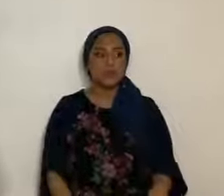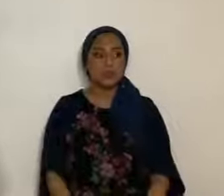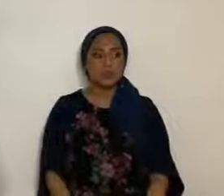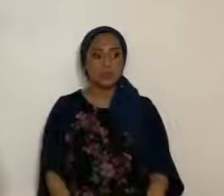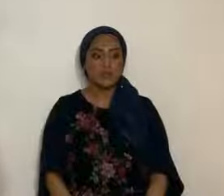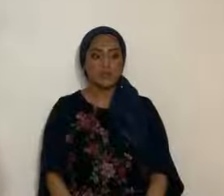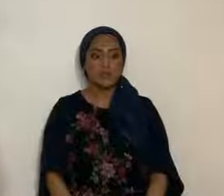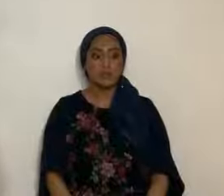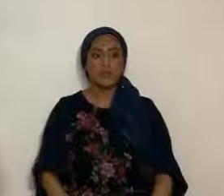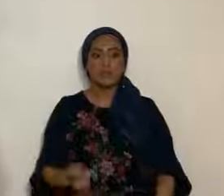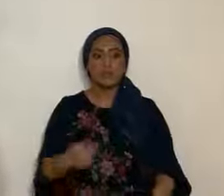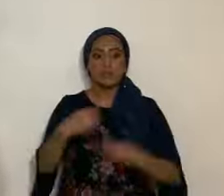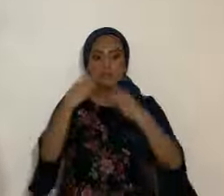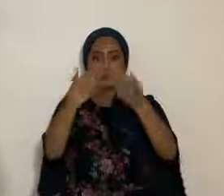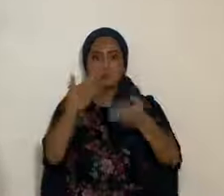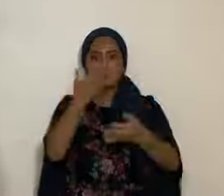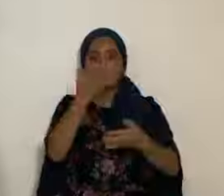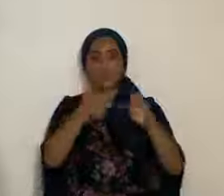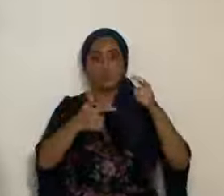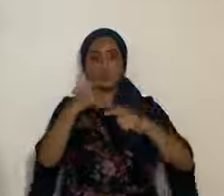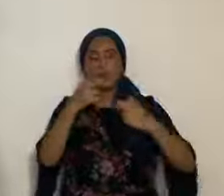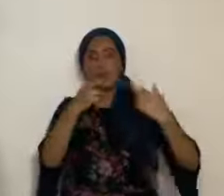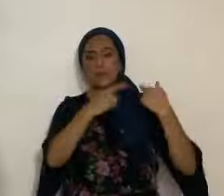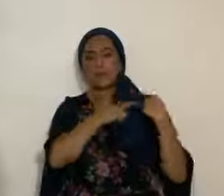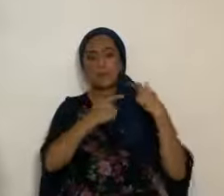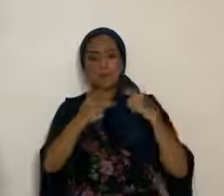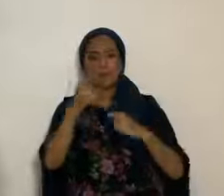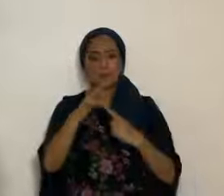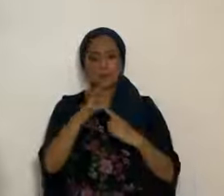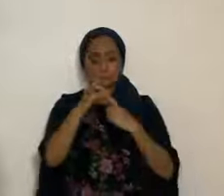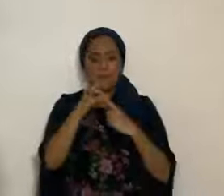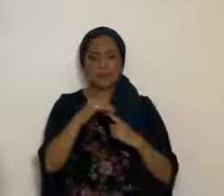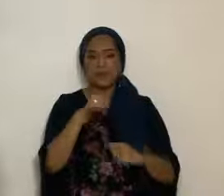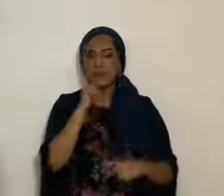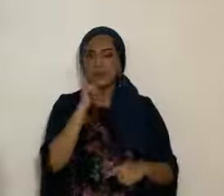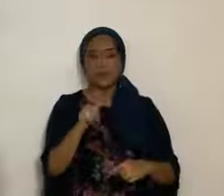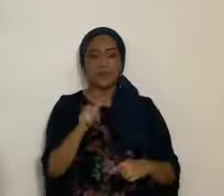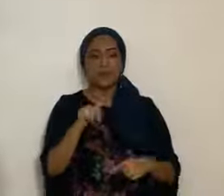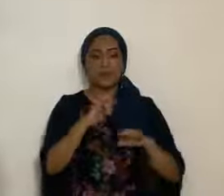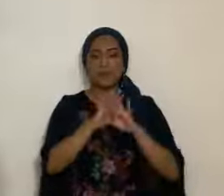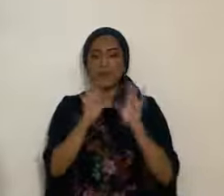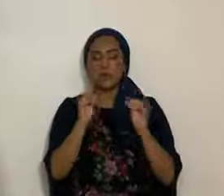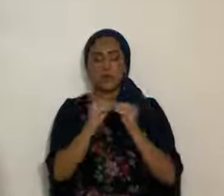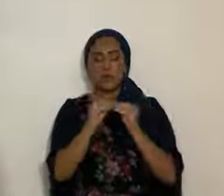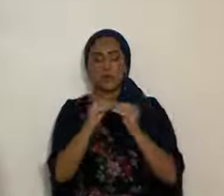se te ha concedido ese honor, ese privilegio de no ser más ya un gentil